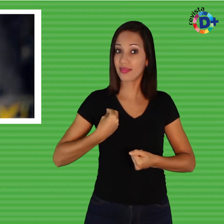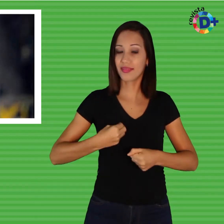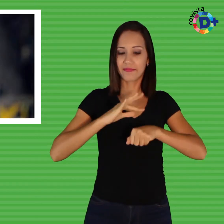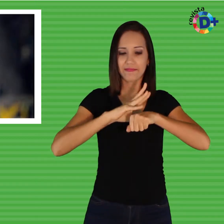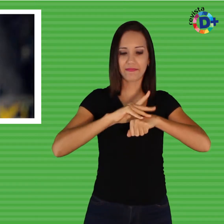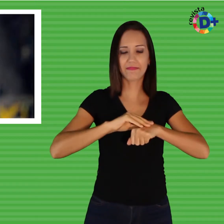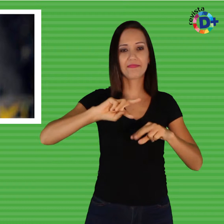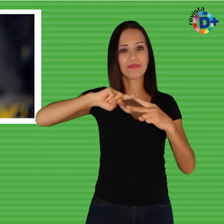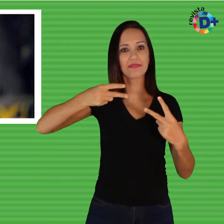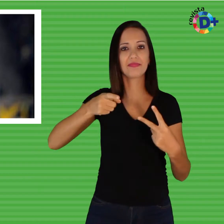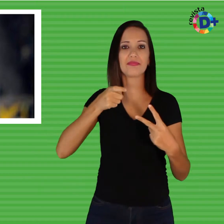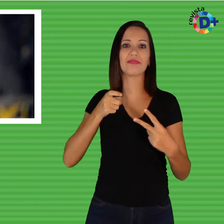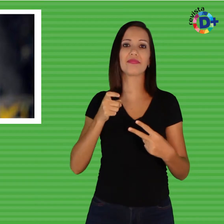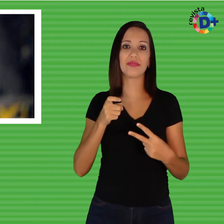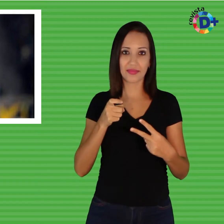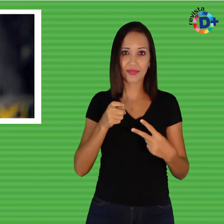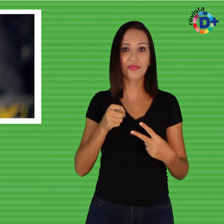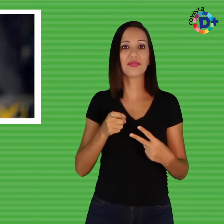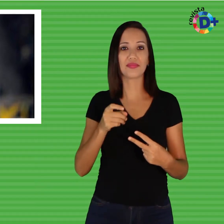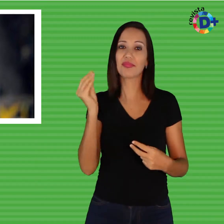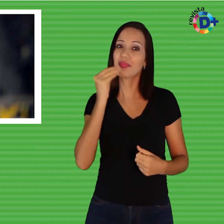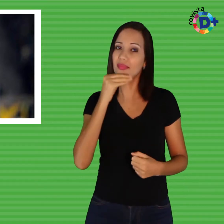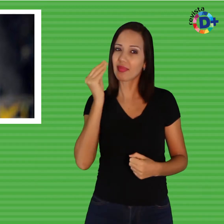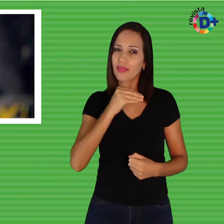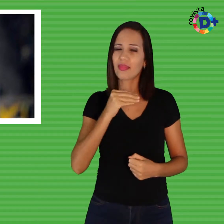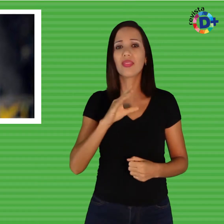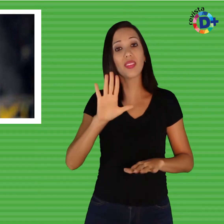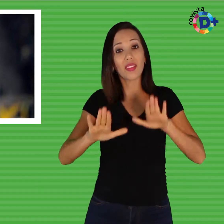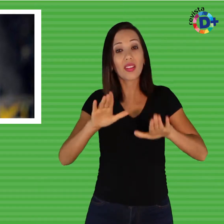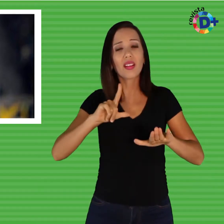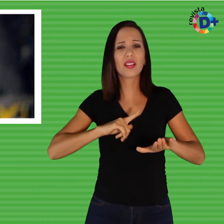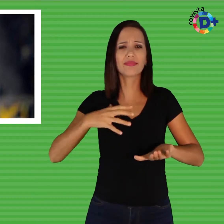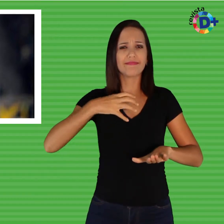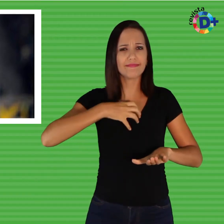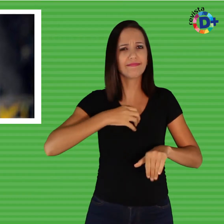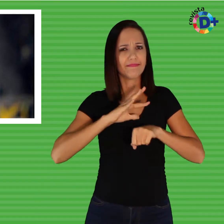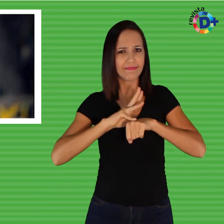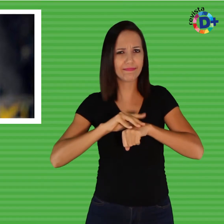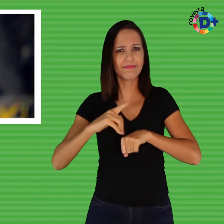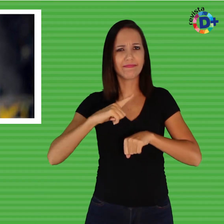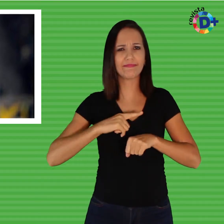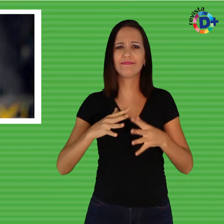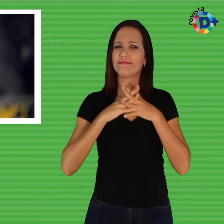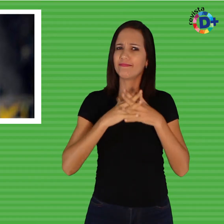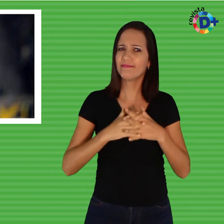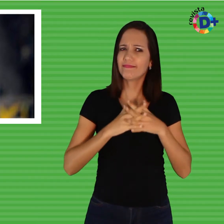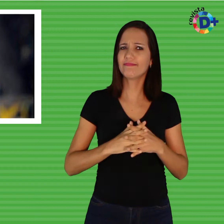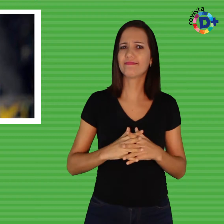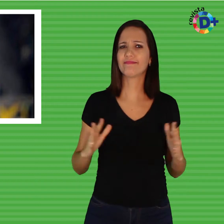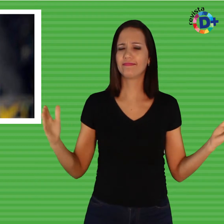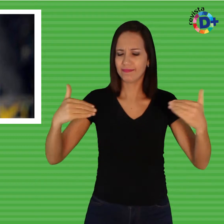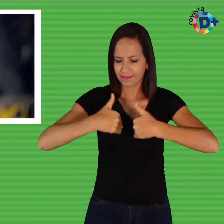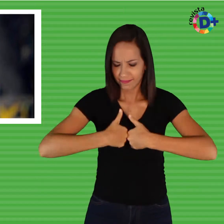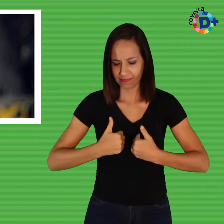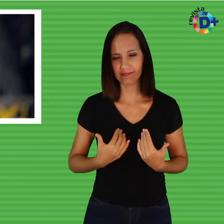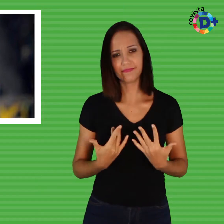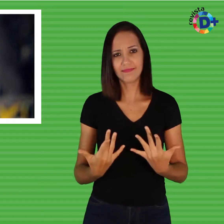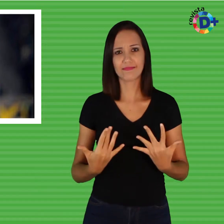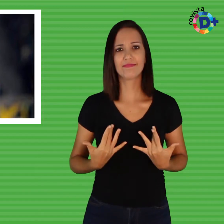SXF. Seus sintomas muitas vezes são confundidos com o autismo. A síndrome é uma condição genética